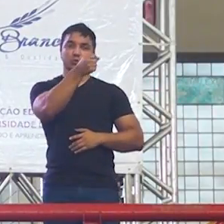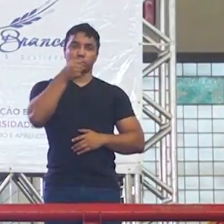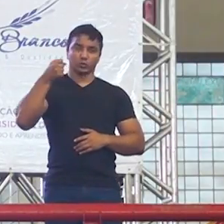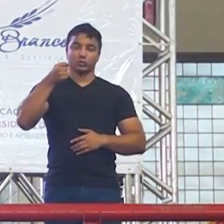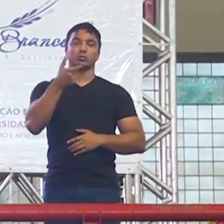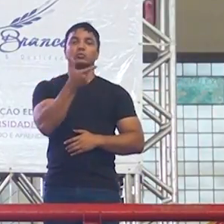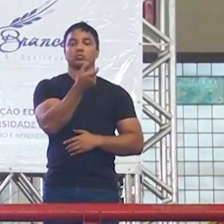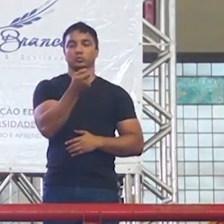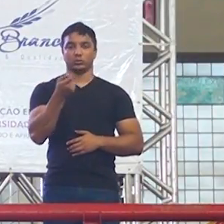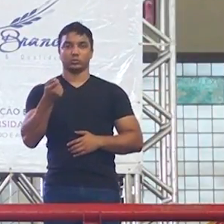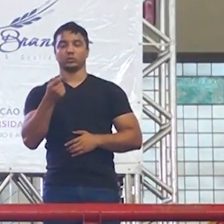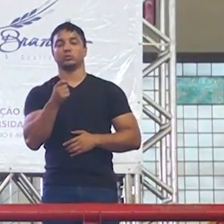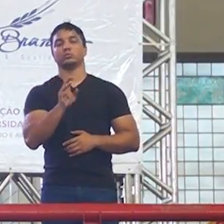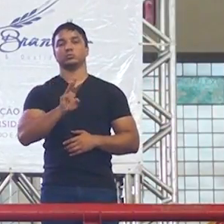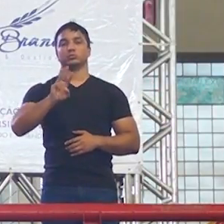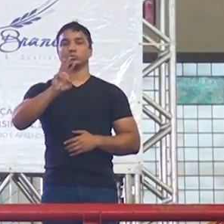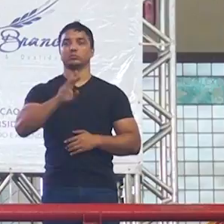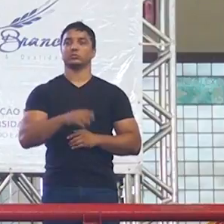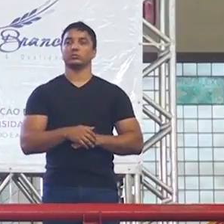200 watts.